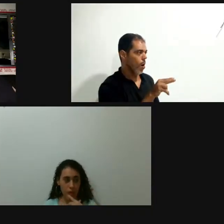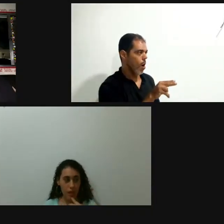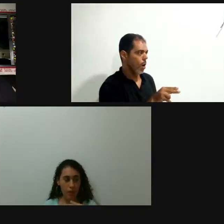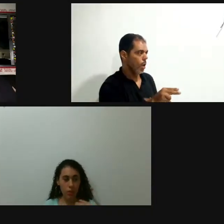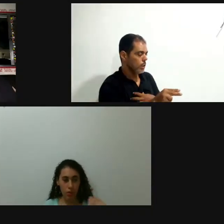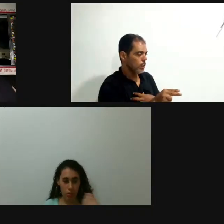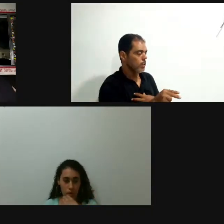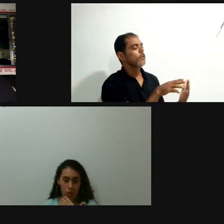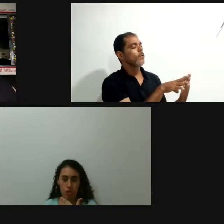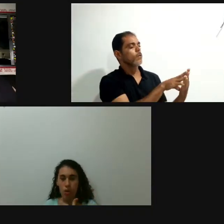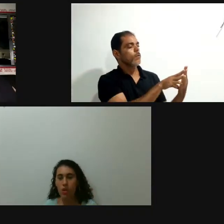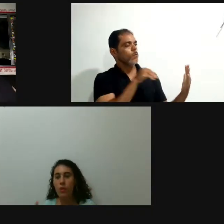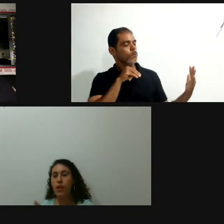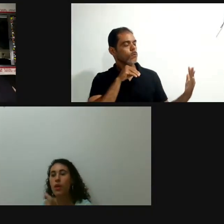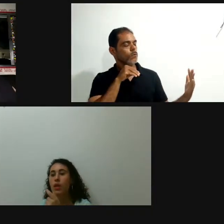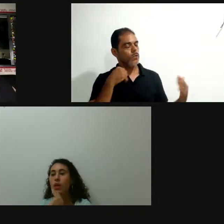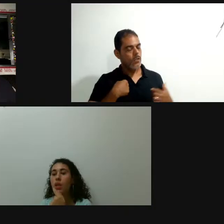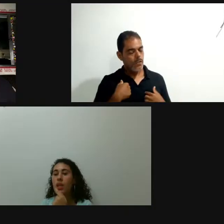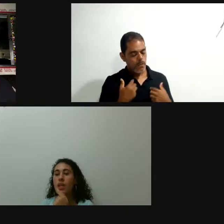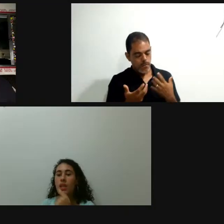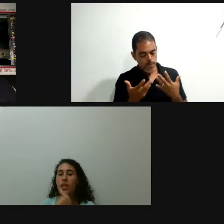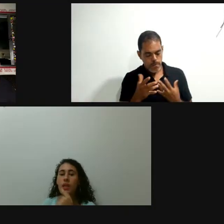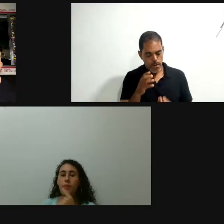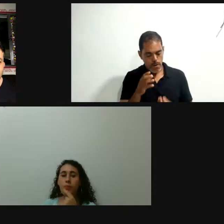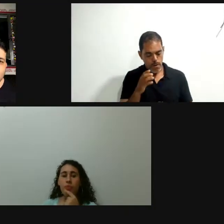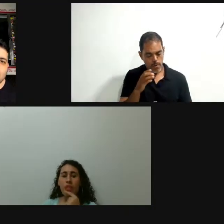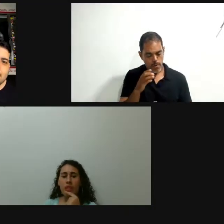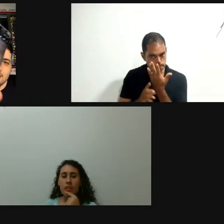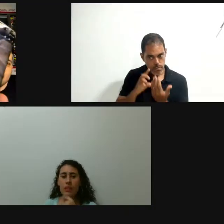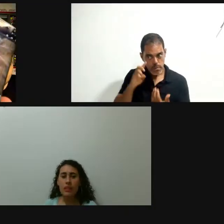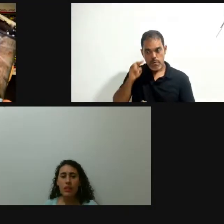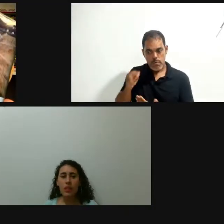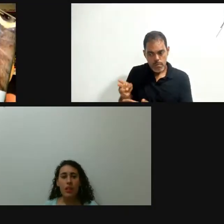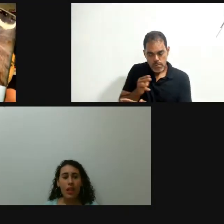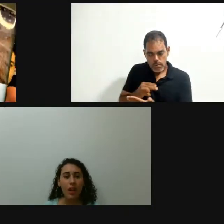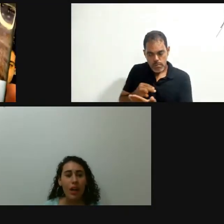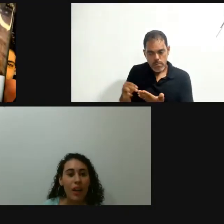inspirou na construção da história. E